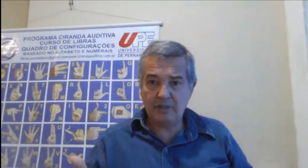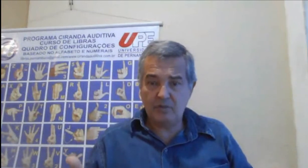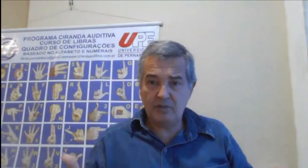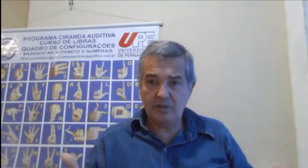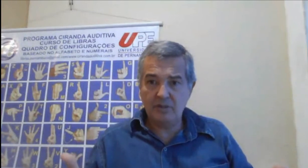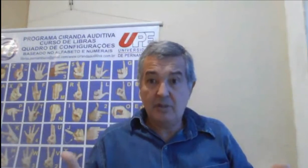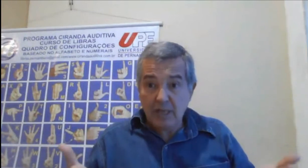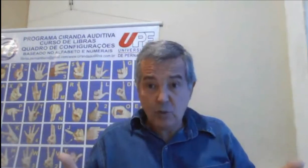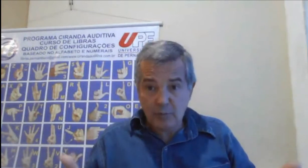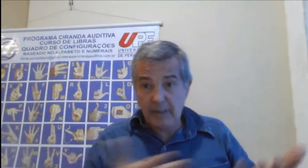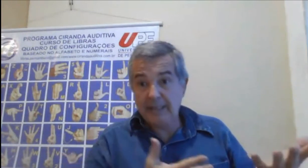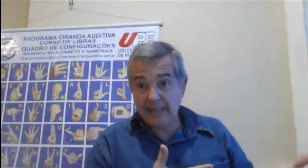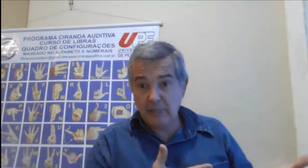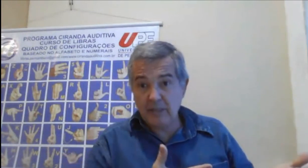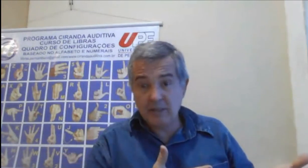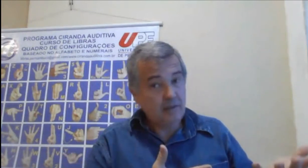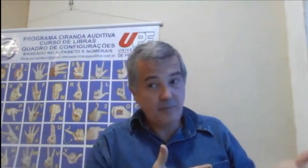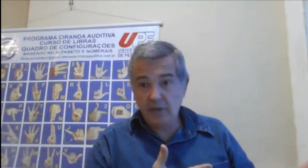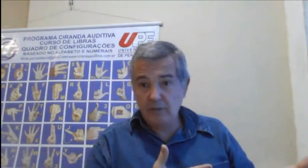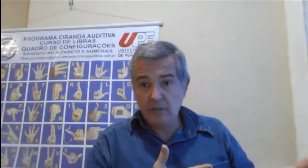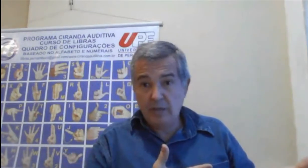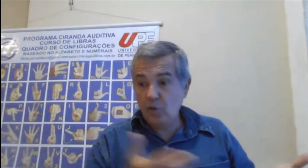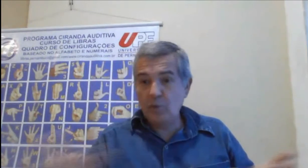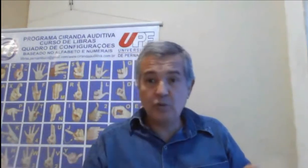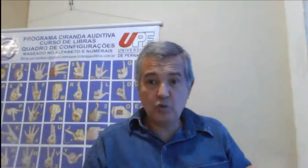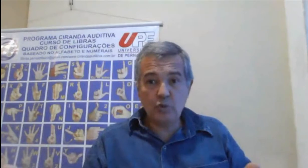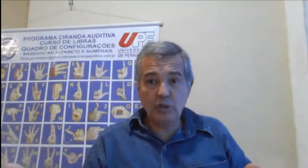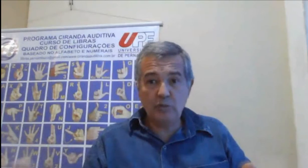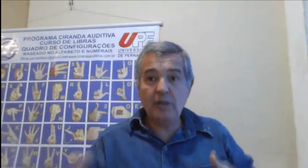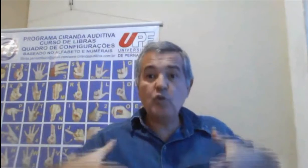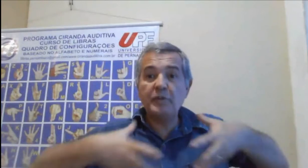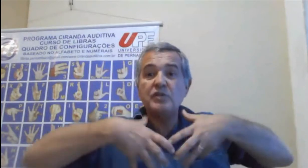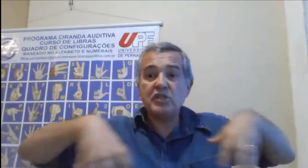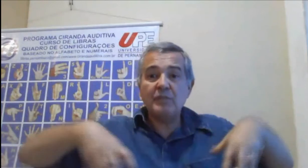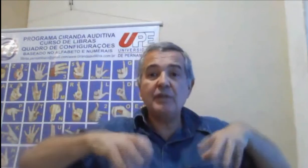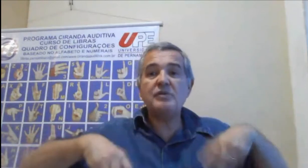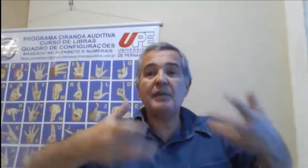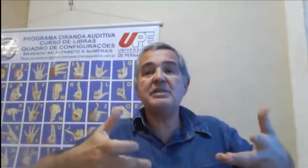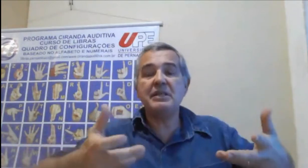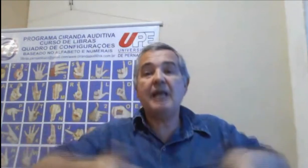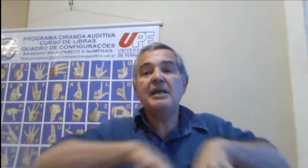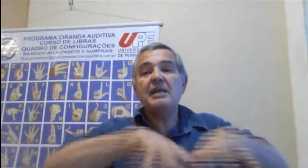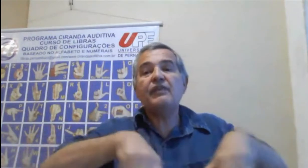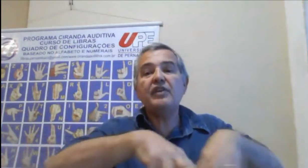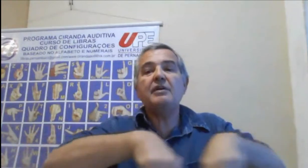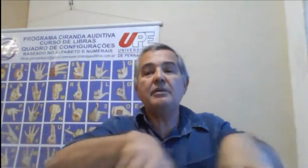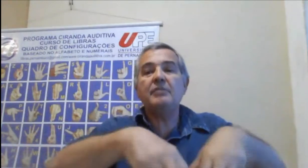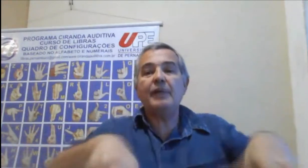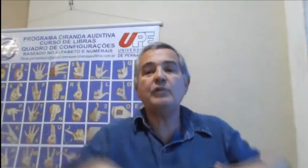das coisas. E a culpa é da Libras? Não. A culpa é do surdo? Não. A culpa é do sistema que não sabe ensinar e que fica